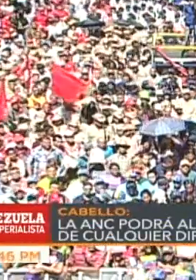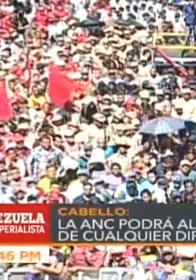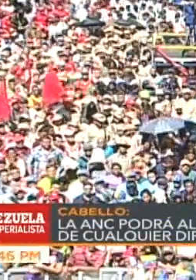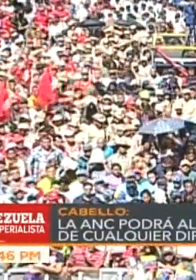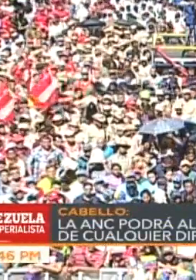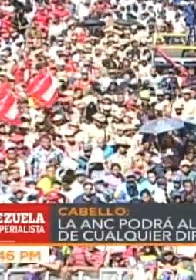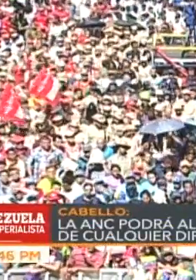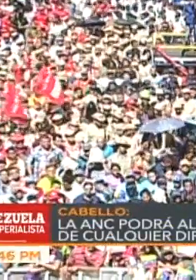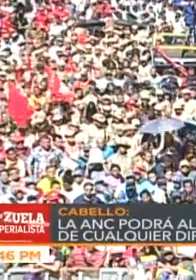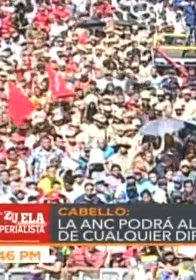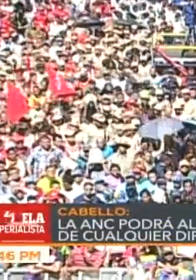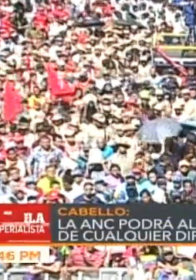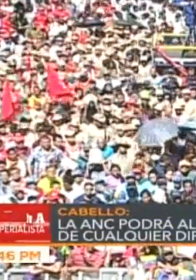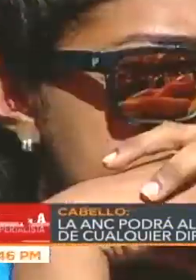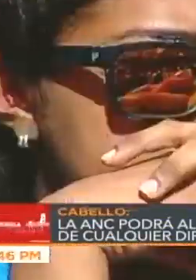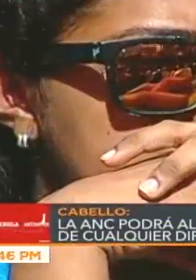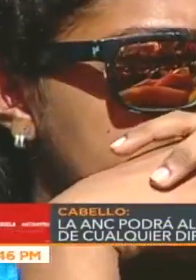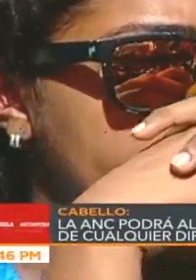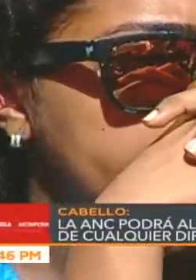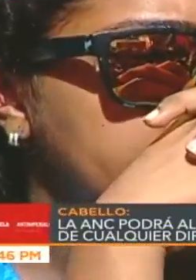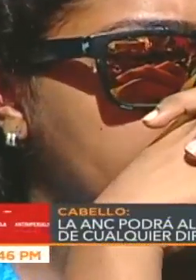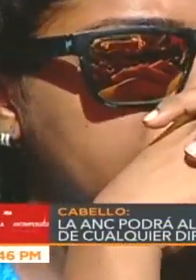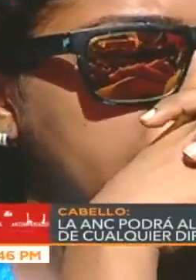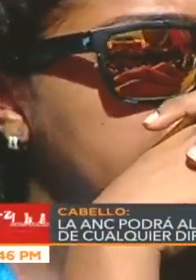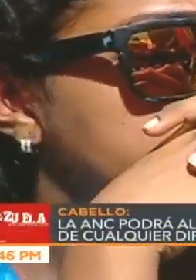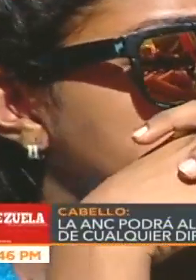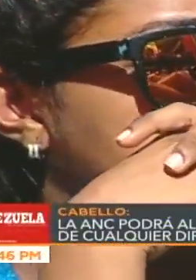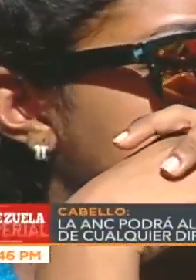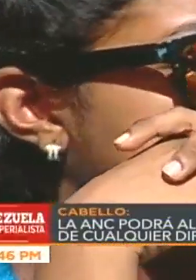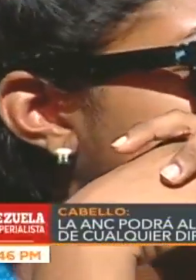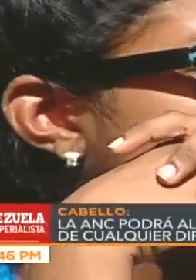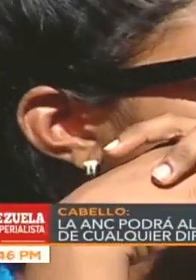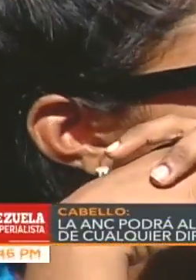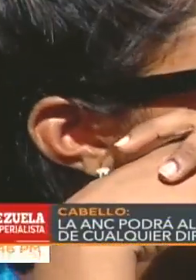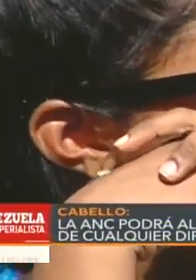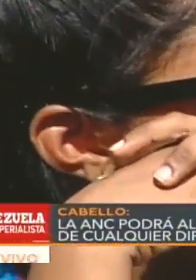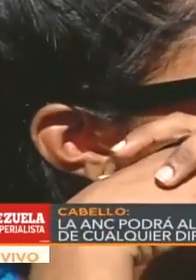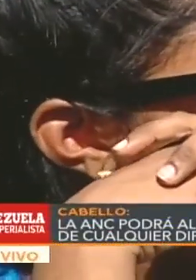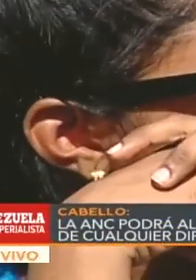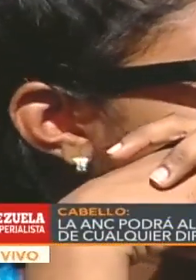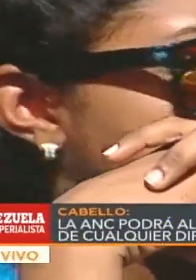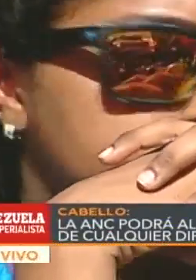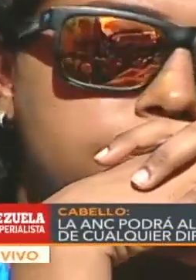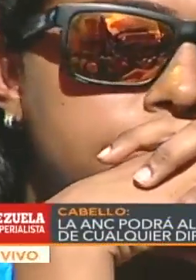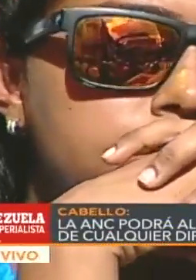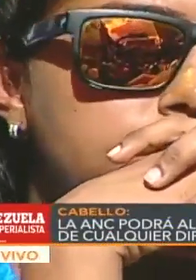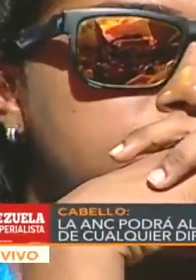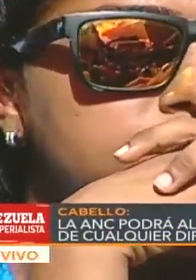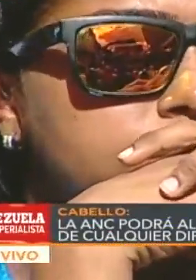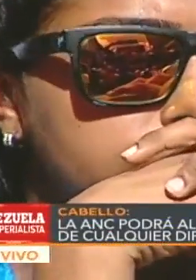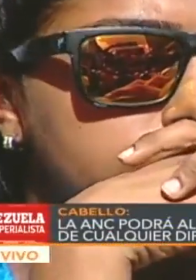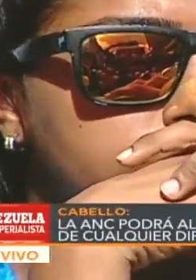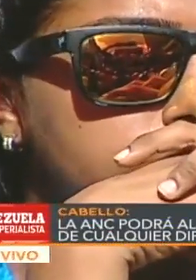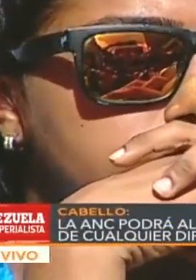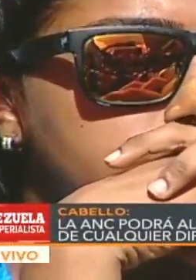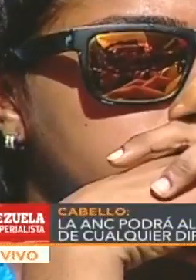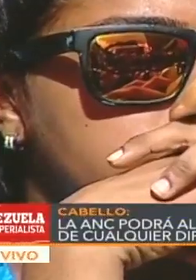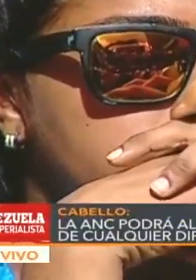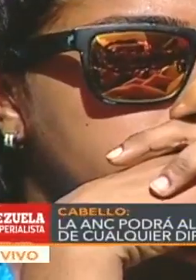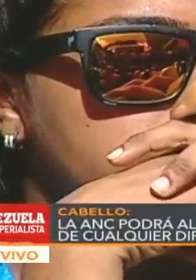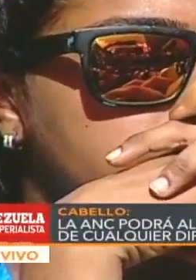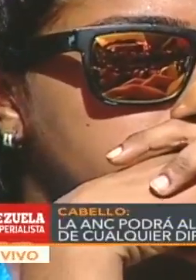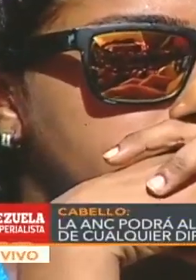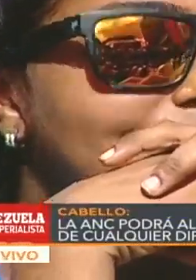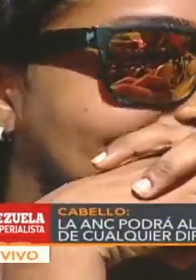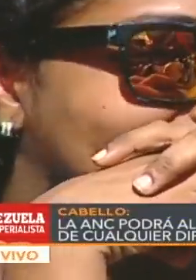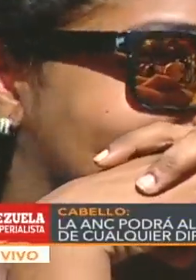se está dando una lucha de clases entre esa burguesía que tiene un gentío confundido y un pueblo que está en